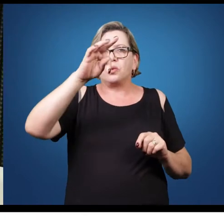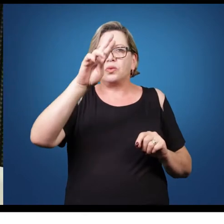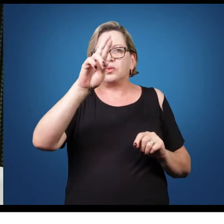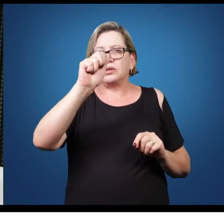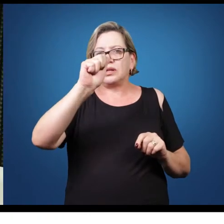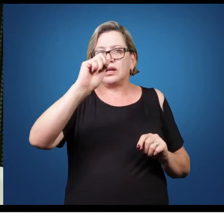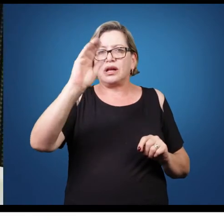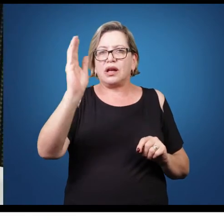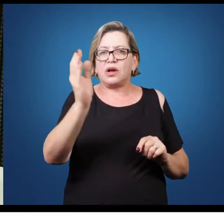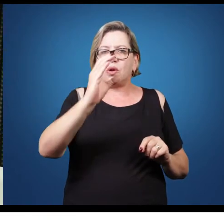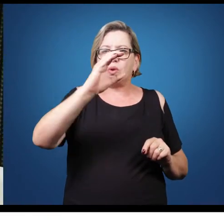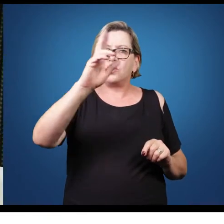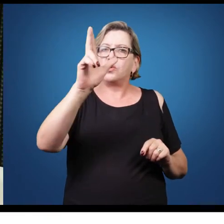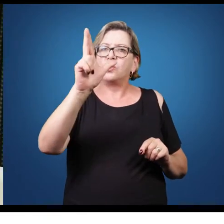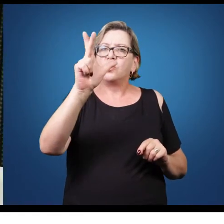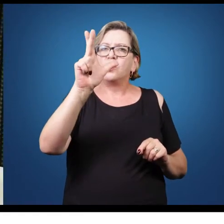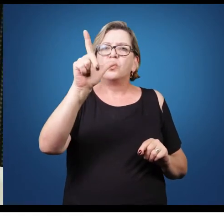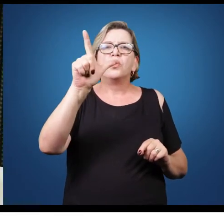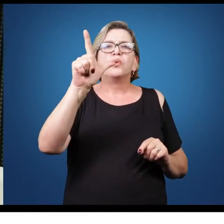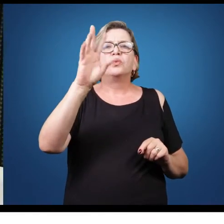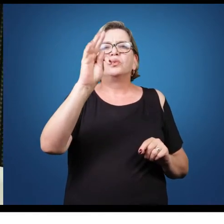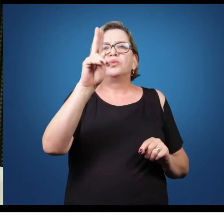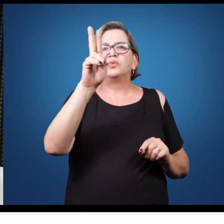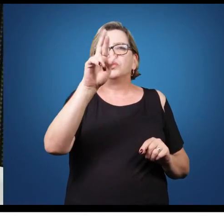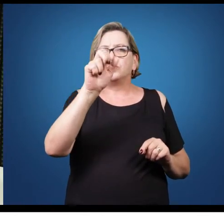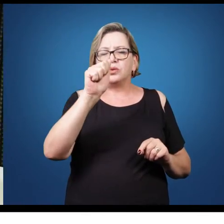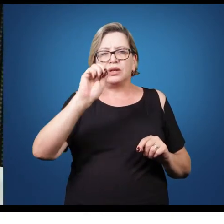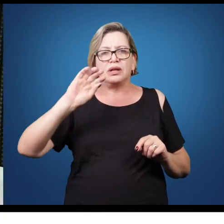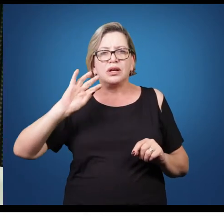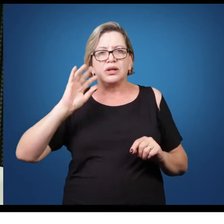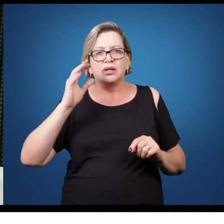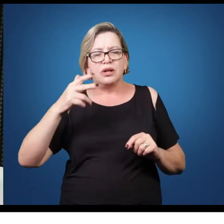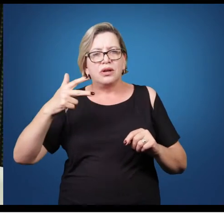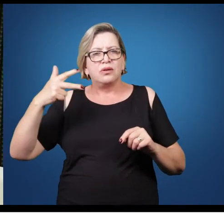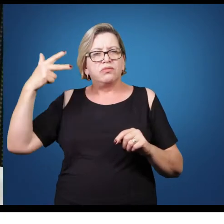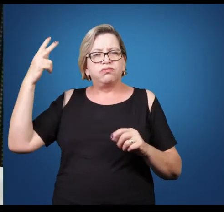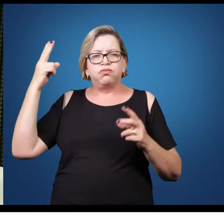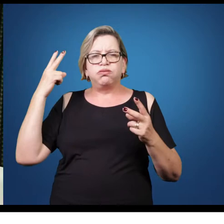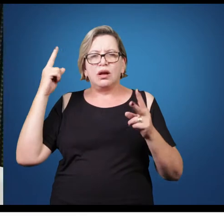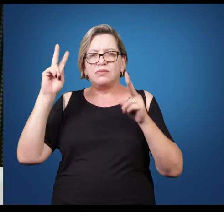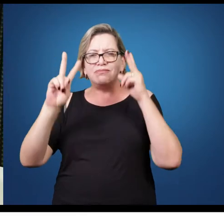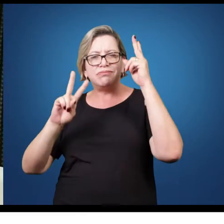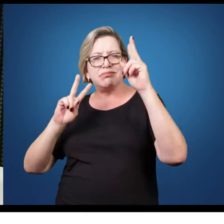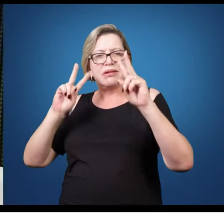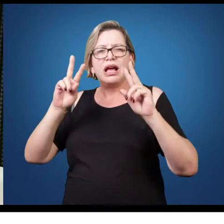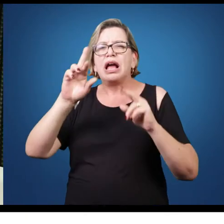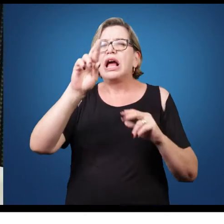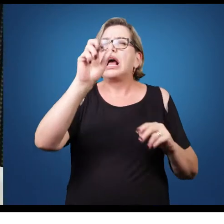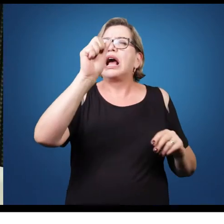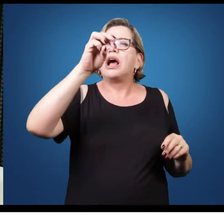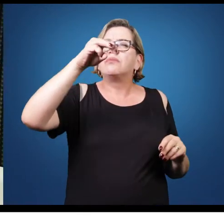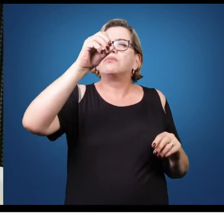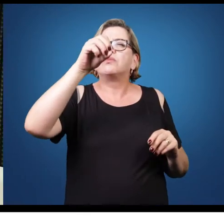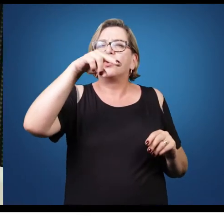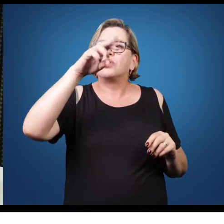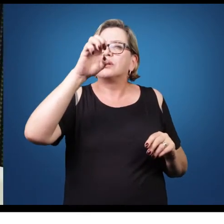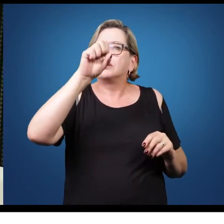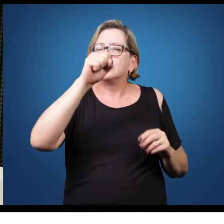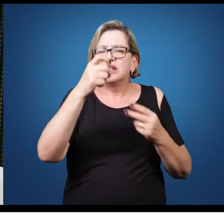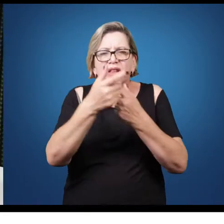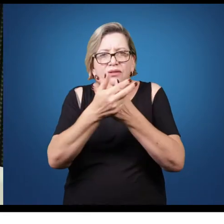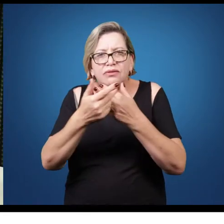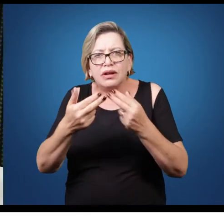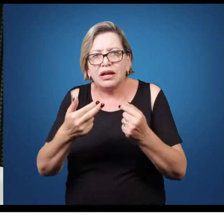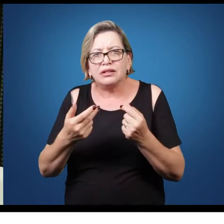60 final dos anos 60 que os movimentos de contracultura o punk rock sex pistols ramones depois sequência e